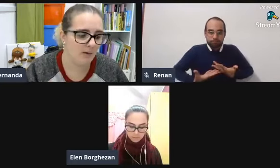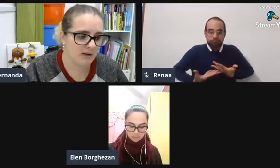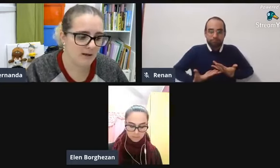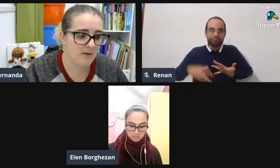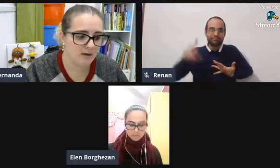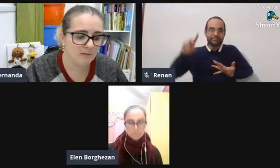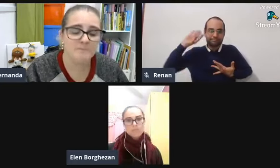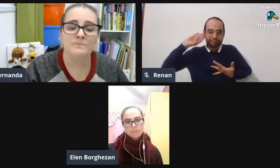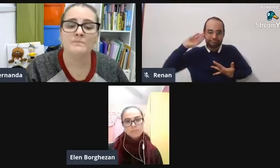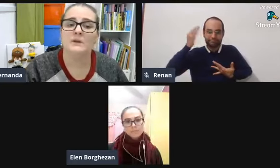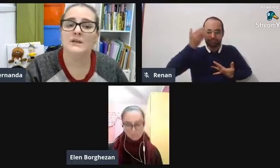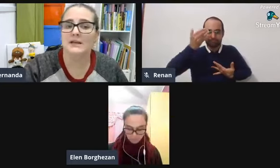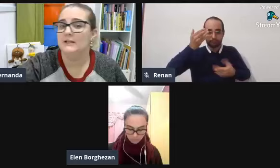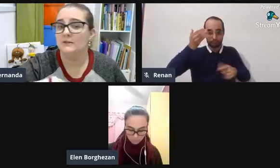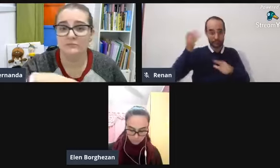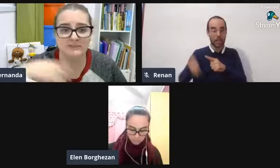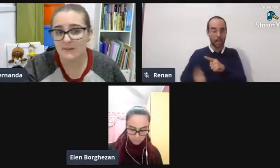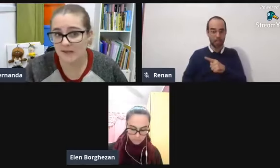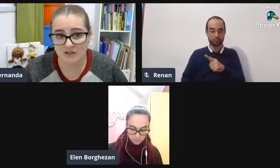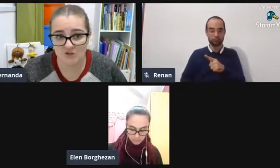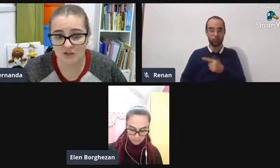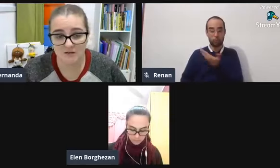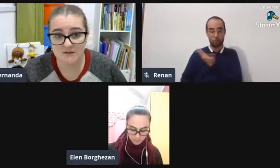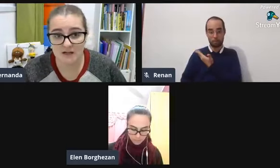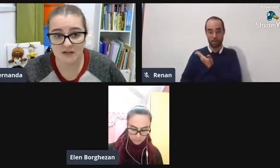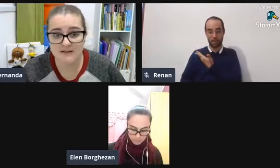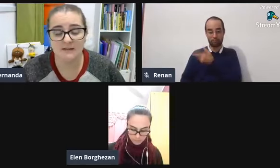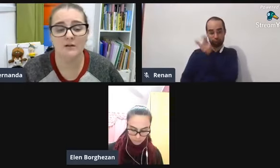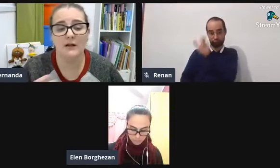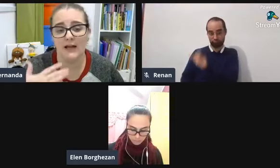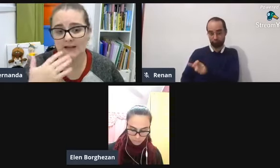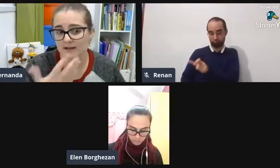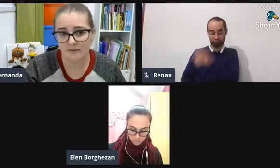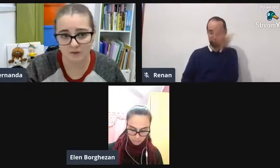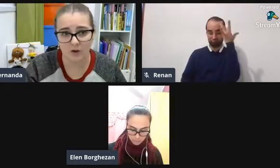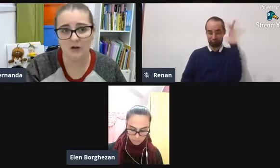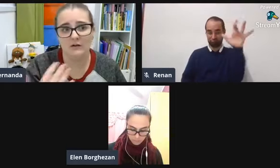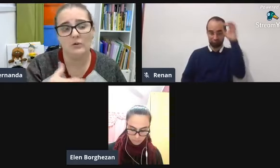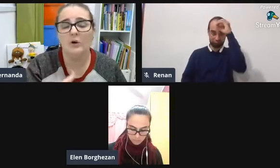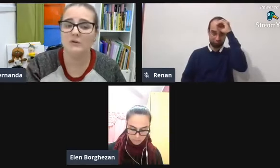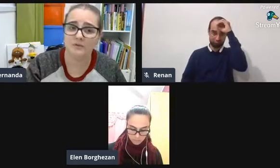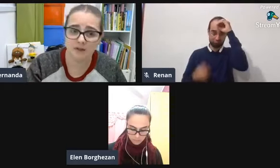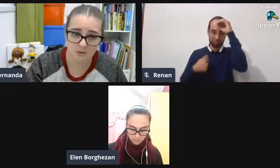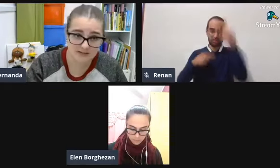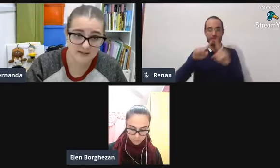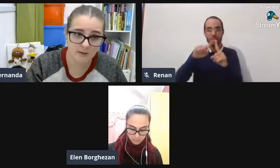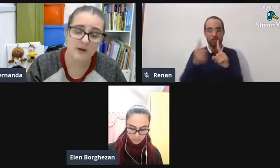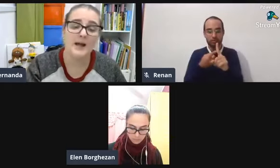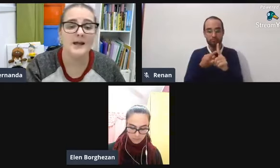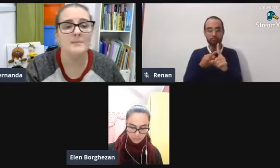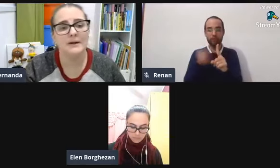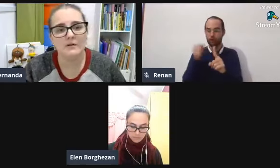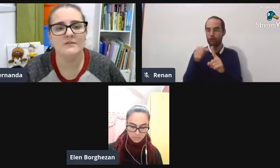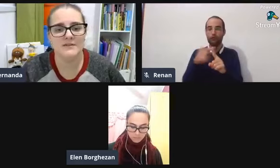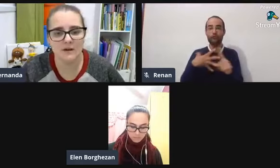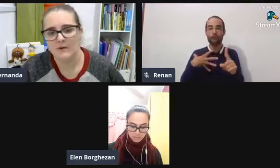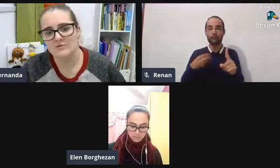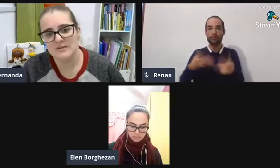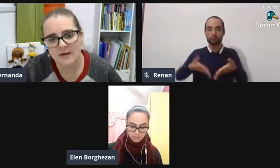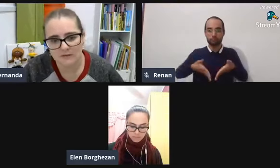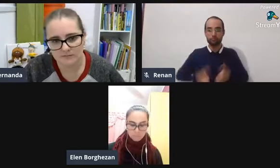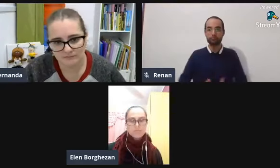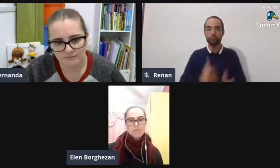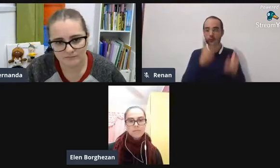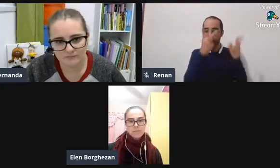uma amiga minha que ela não sabia que tinha deficiência, ela engravidou, quando o filho nasceu, ela perdeu a visão